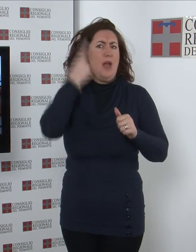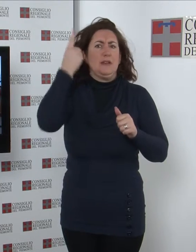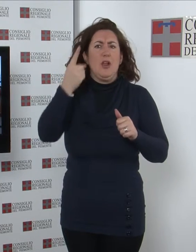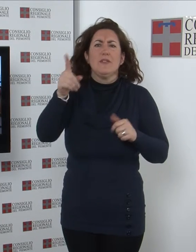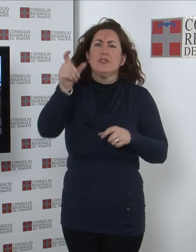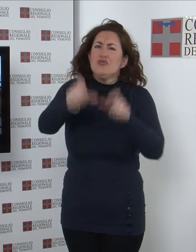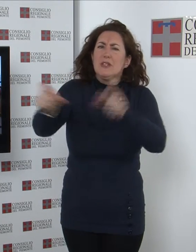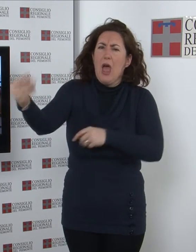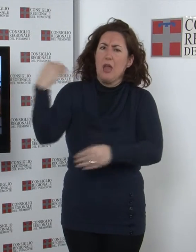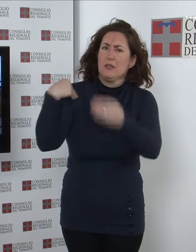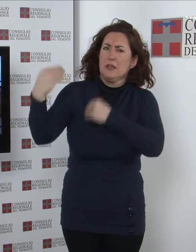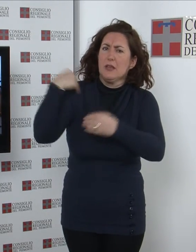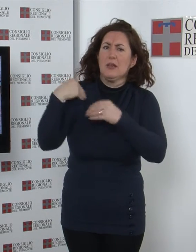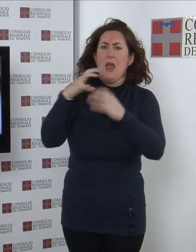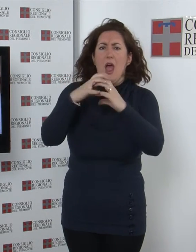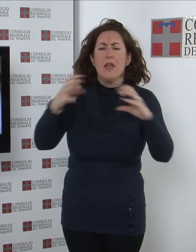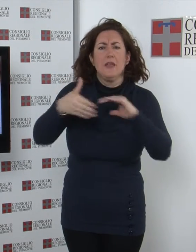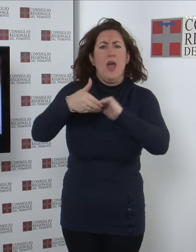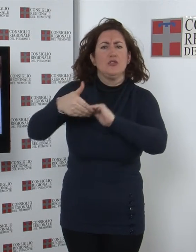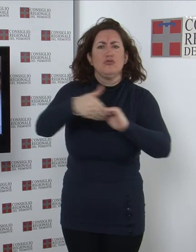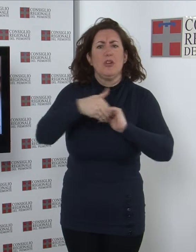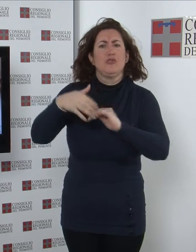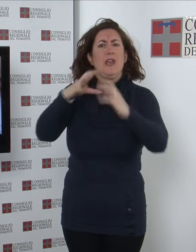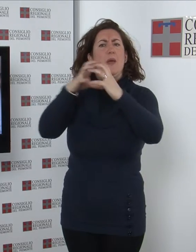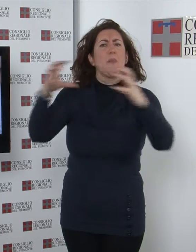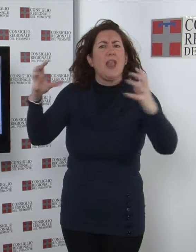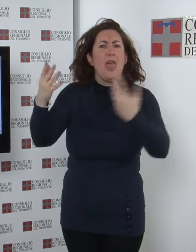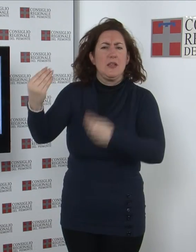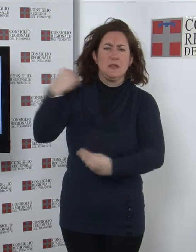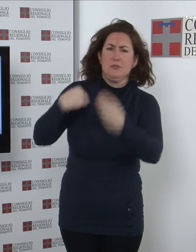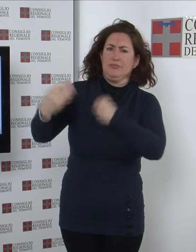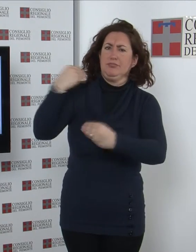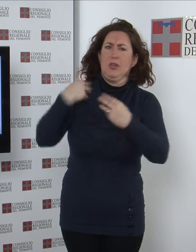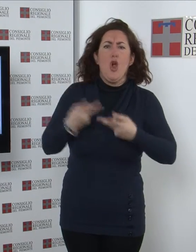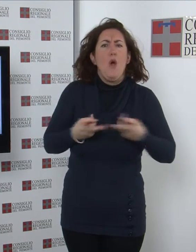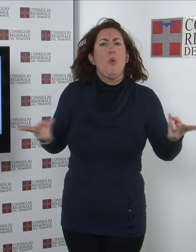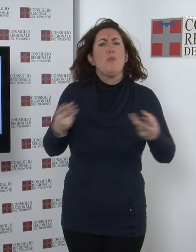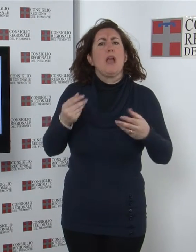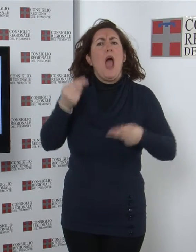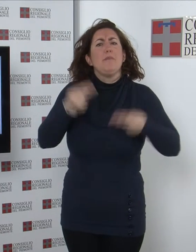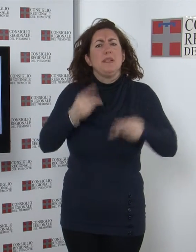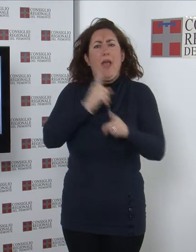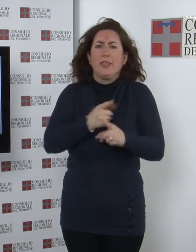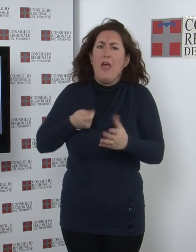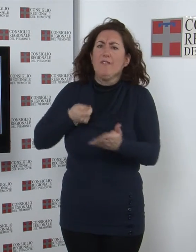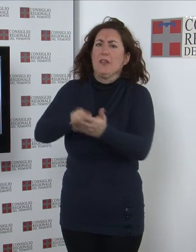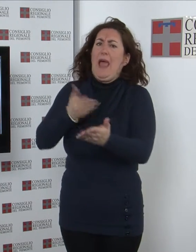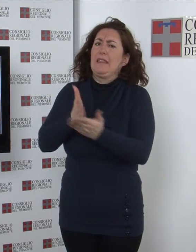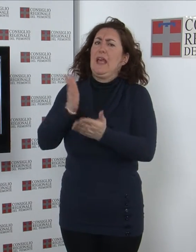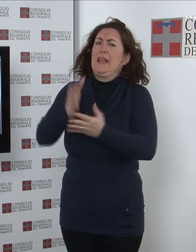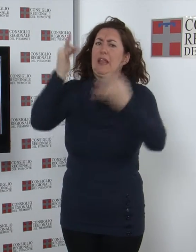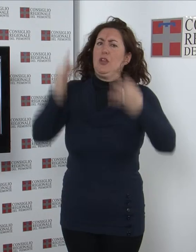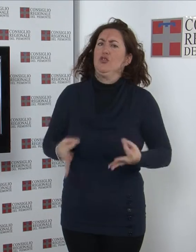enti associazioni e imprese per ottenere dalla pubblica amministrazione ciò che spetta loro di diritto ha sottolineato il